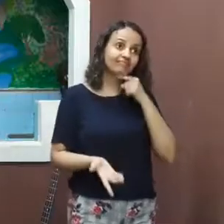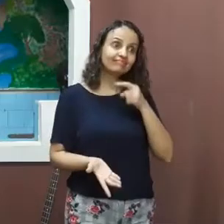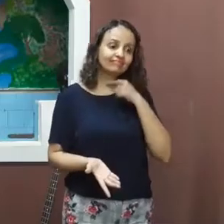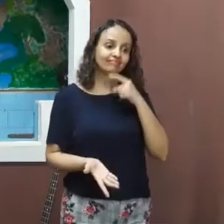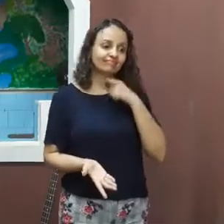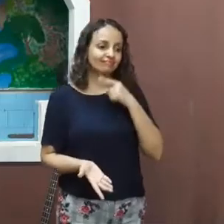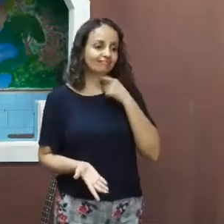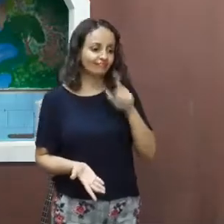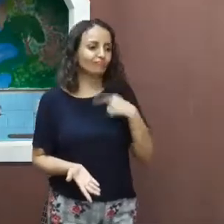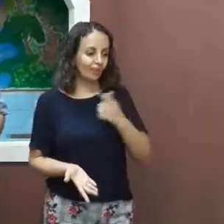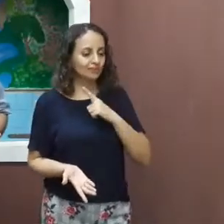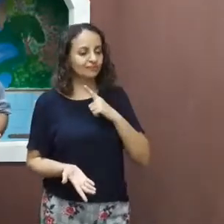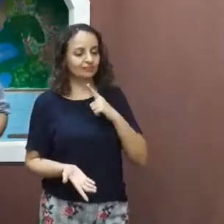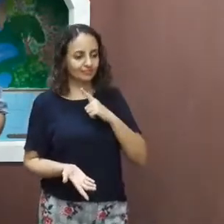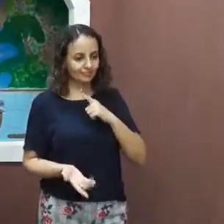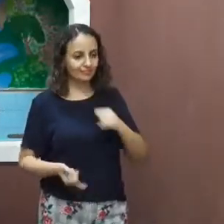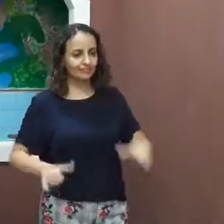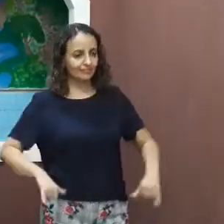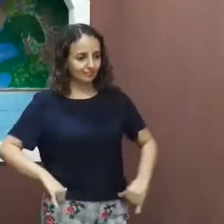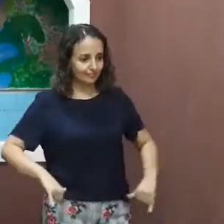possível.